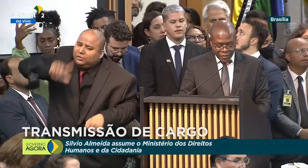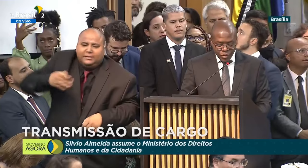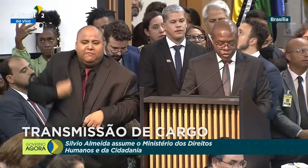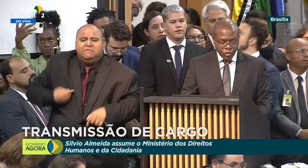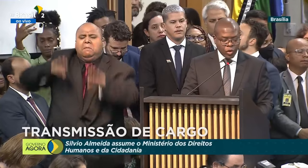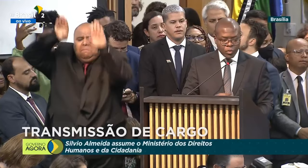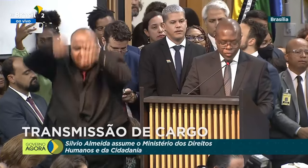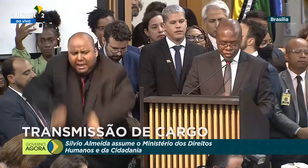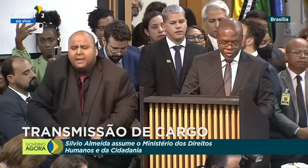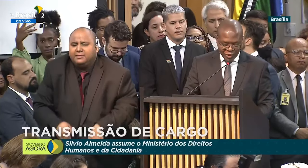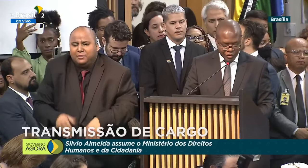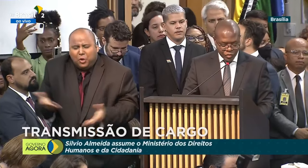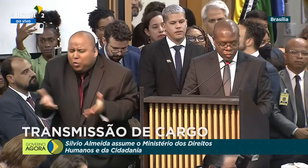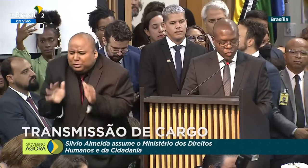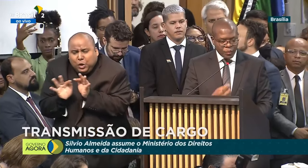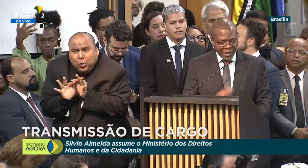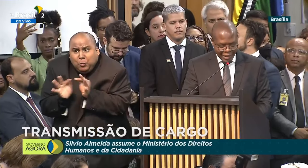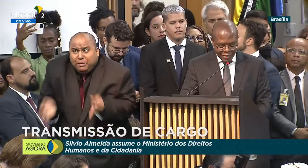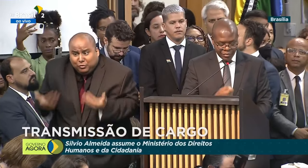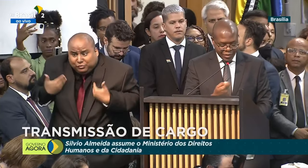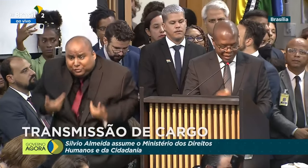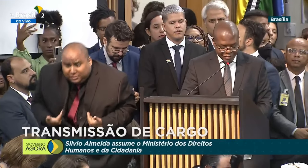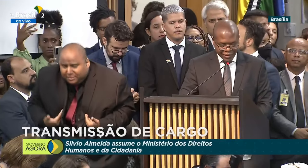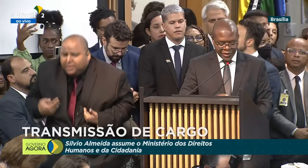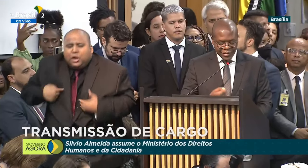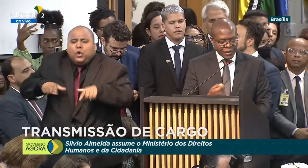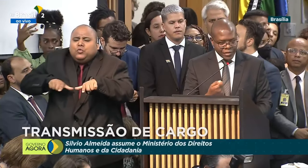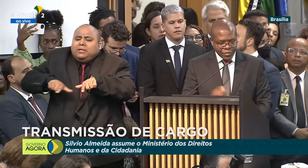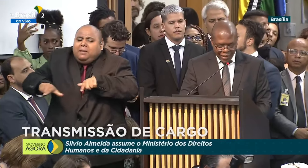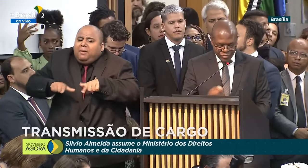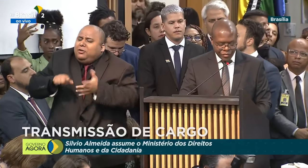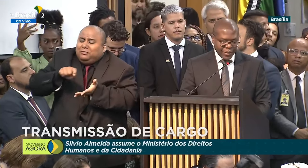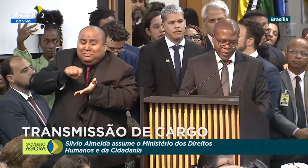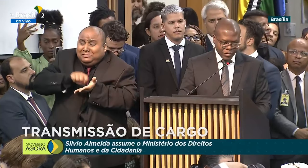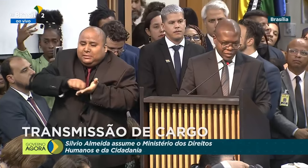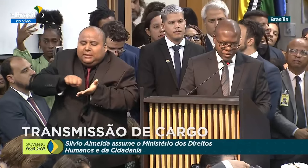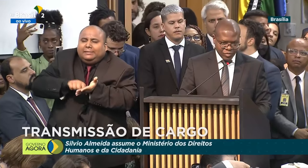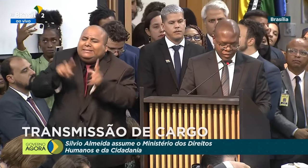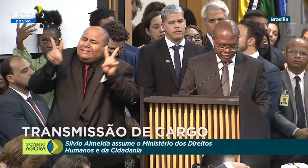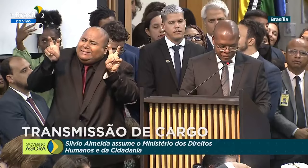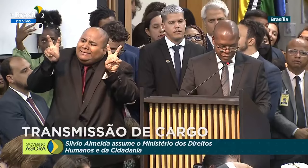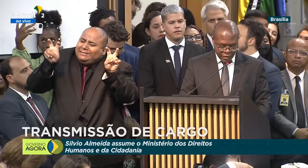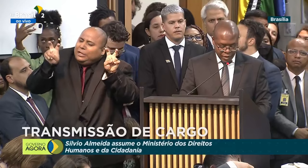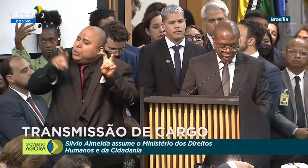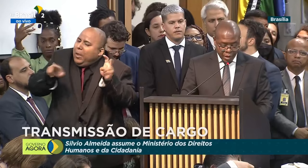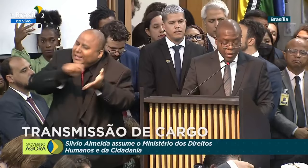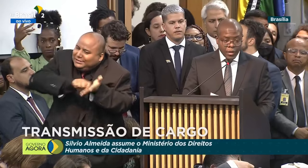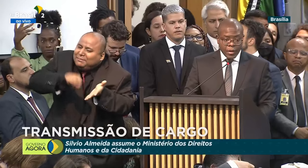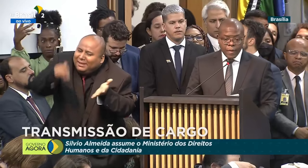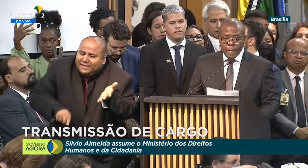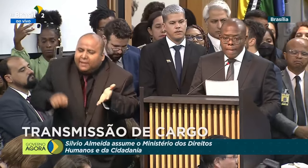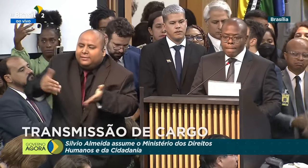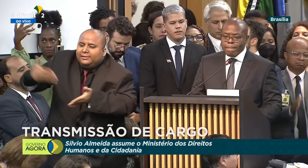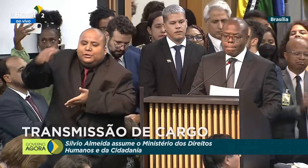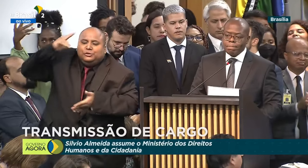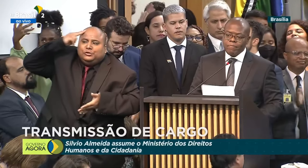hoje eu coloco humildemente como Operário na escrita de mais um capítulo desse sonho